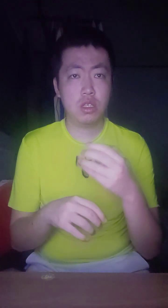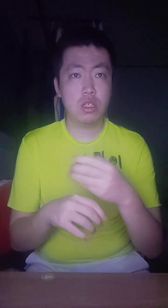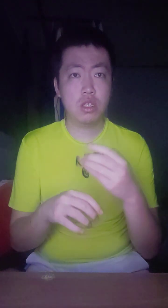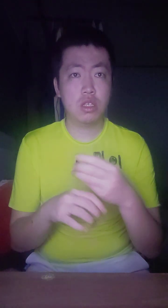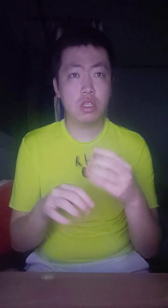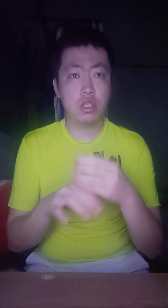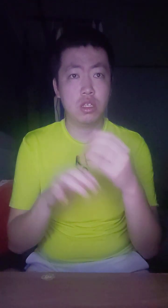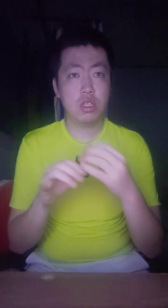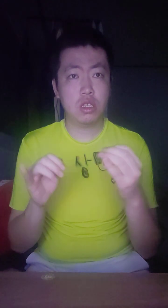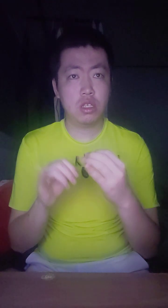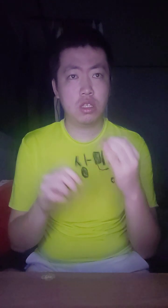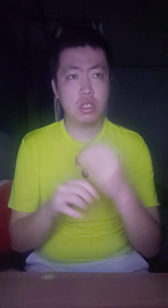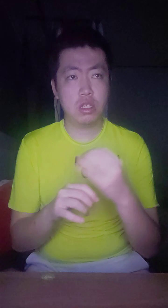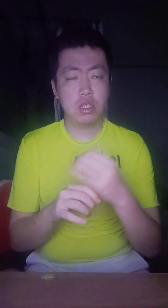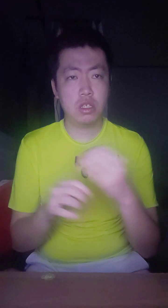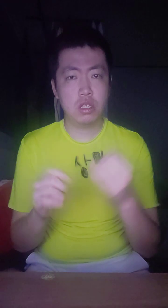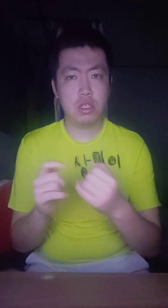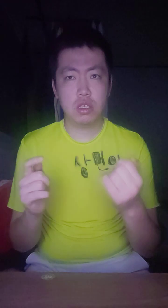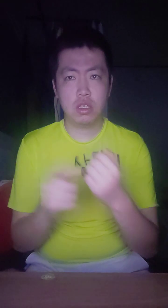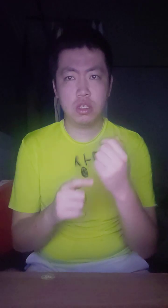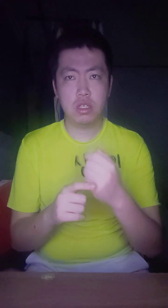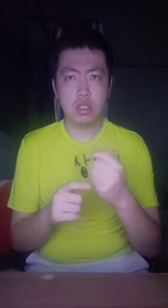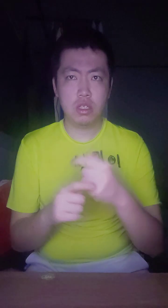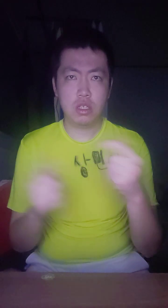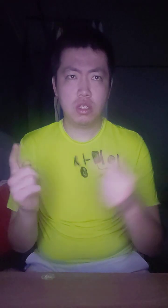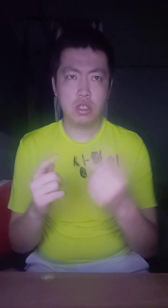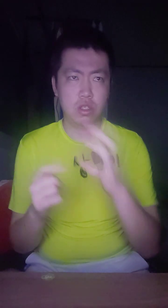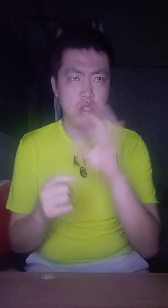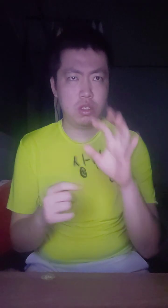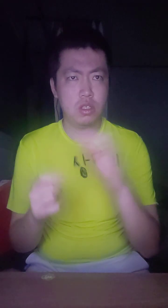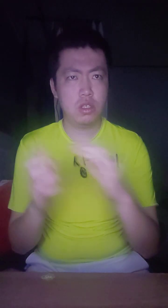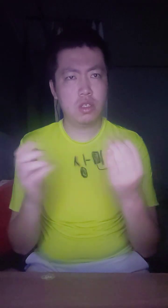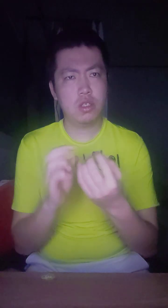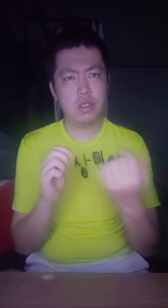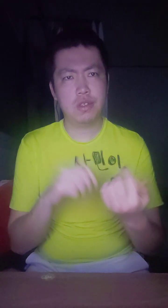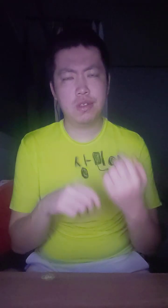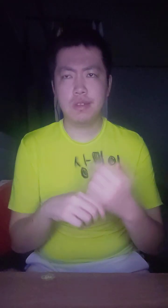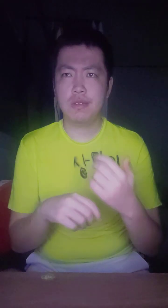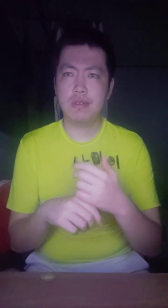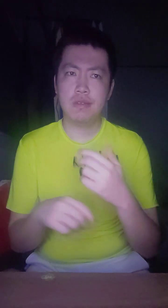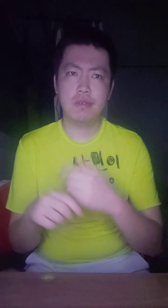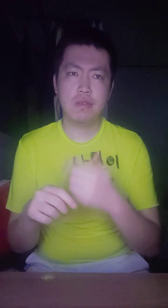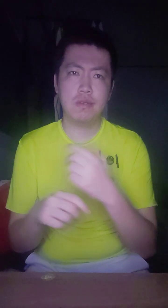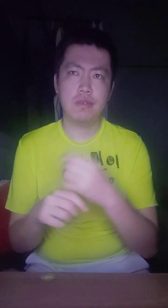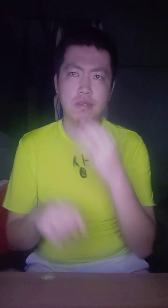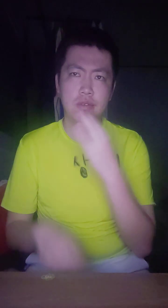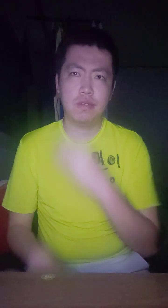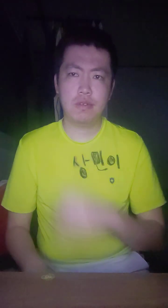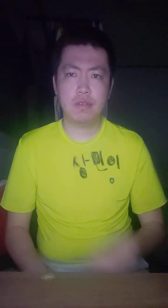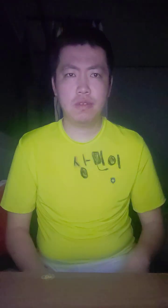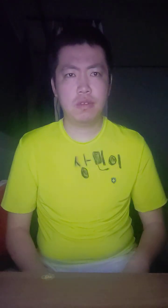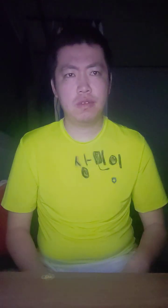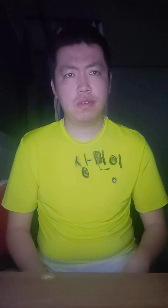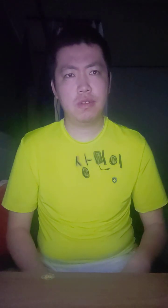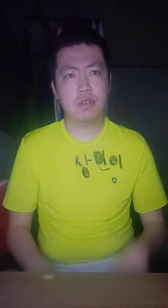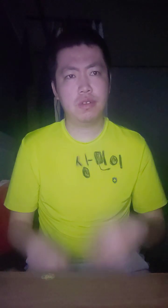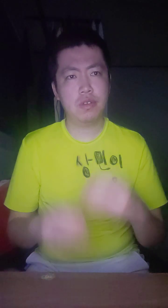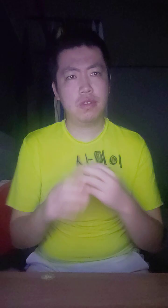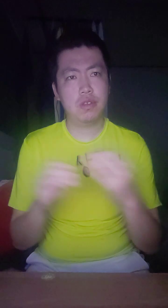쪽에서 발견됐습니다. 두 사람이 언제 화장실에 들어갔는지 언제 쓰러졌는지를 경찰이 계속 조사하고 있습니다. 직원들은 평소